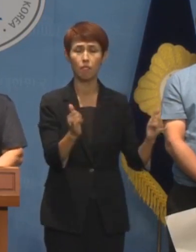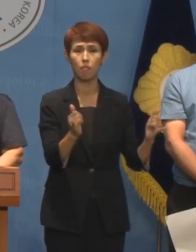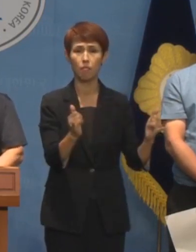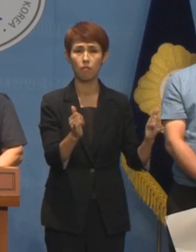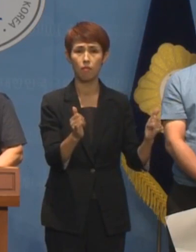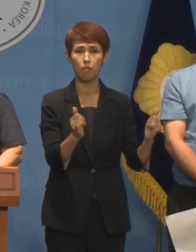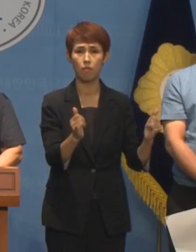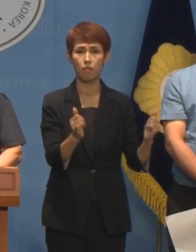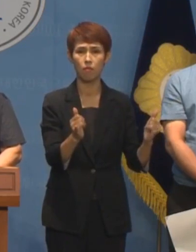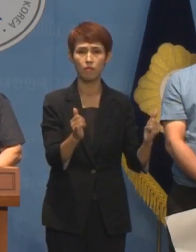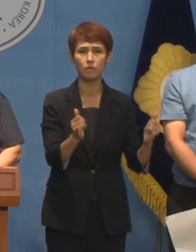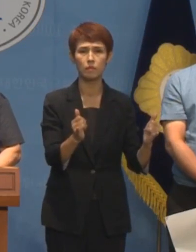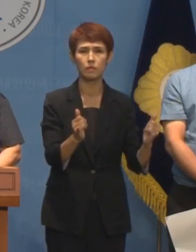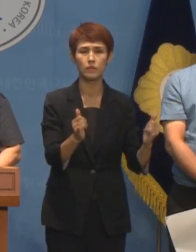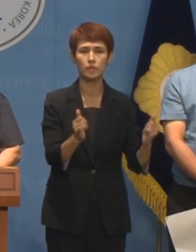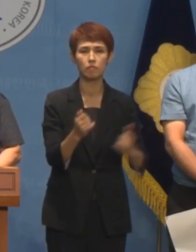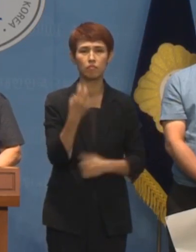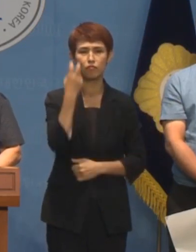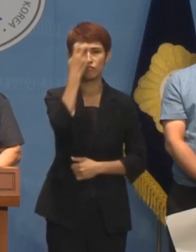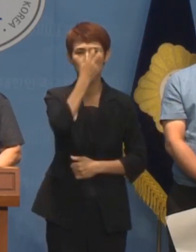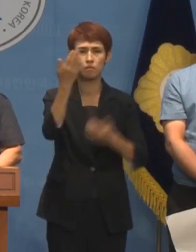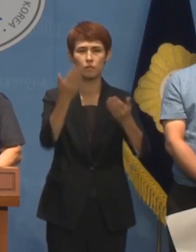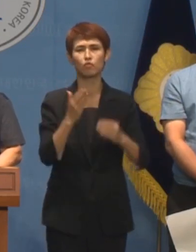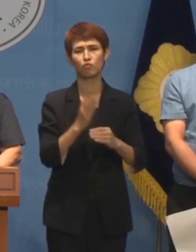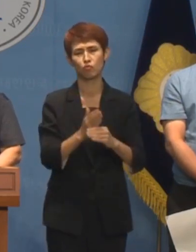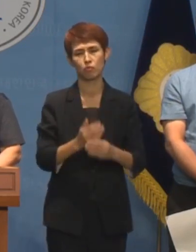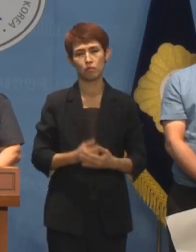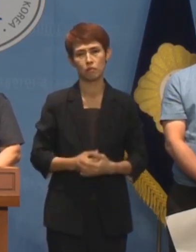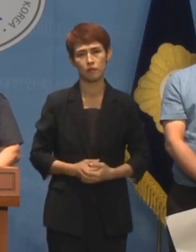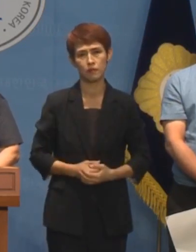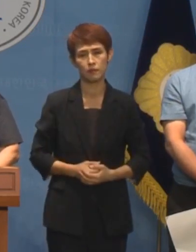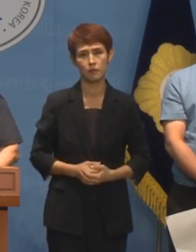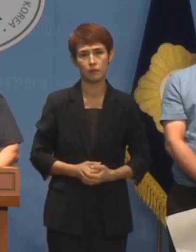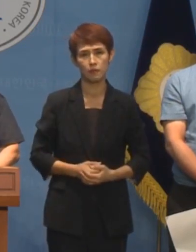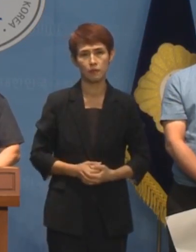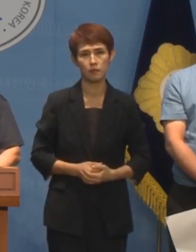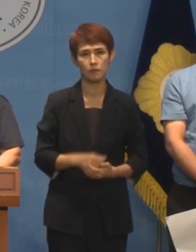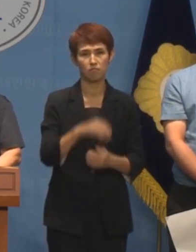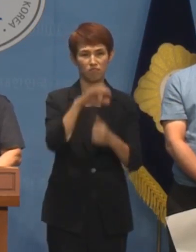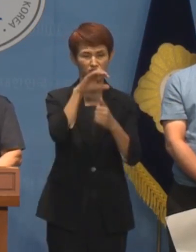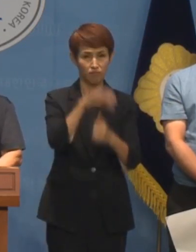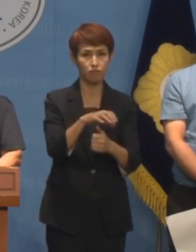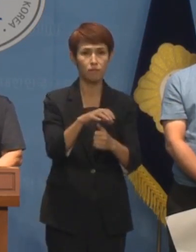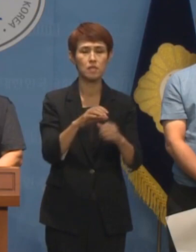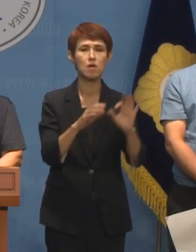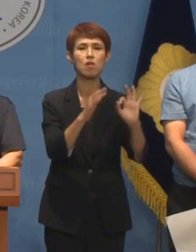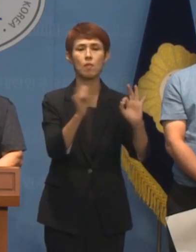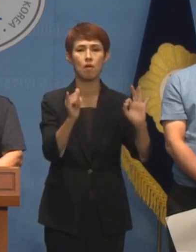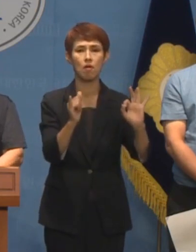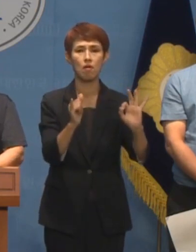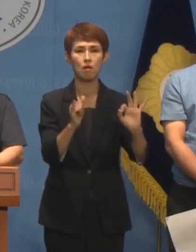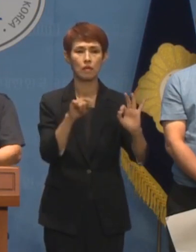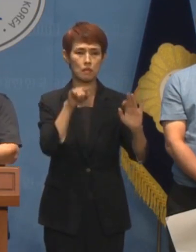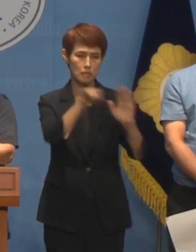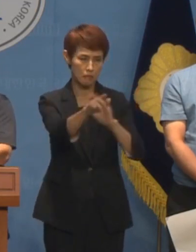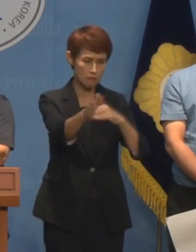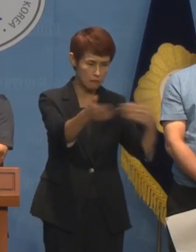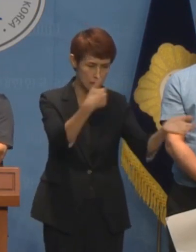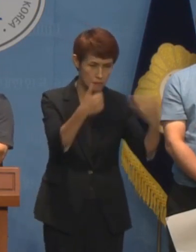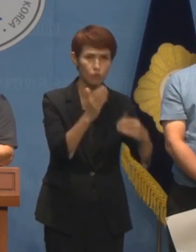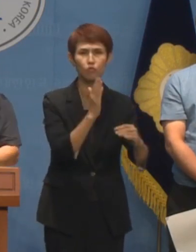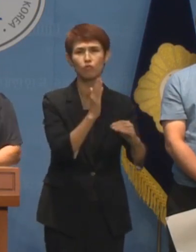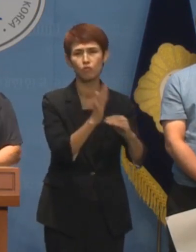지금 검경의 수사를 받고 있습니다. 입건이 10여 명이나 됐고요. 압수수색까지 당하고 있는 상황입니다. 그래서 이